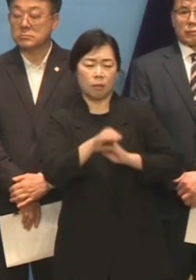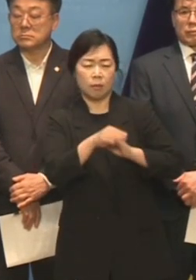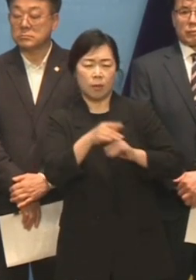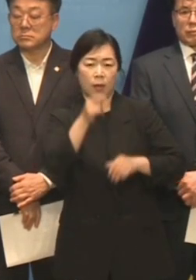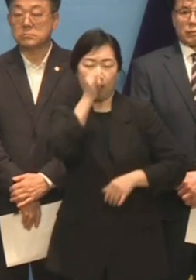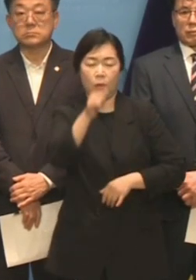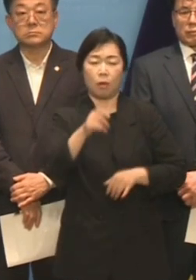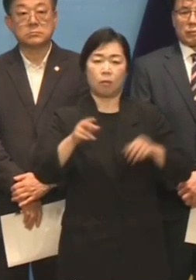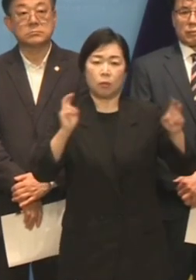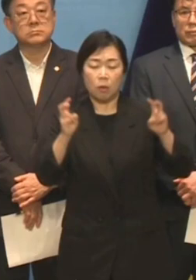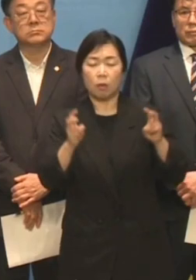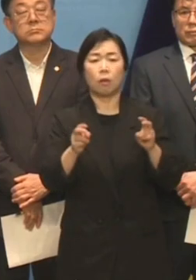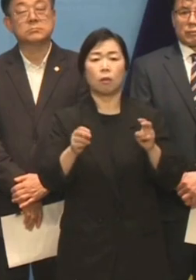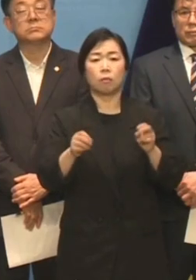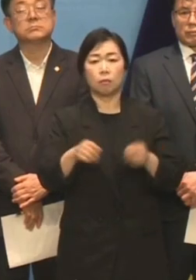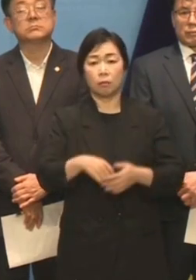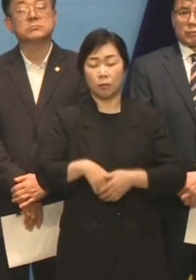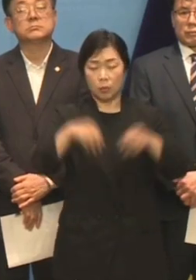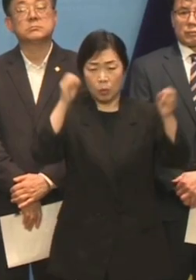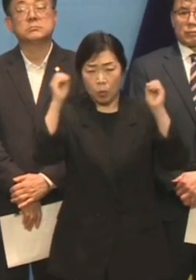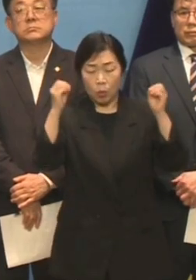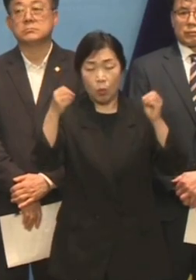같은 거 끌고 다니면서 해외여행 다니고 있어요.